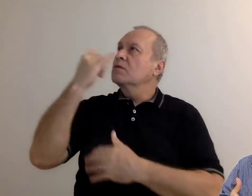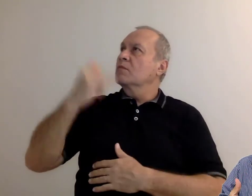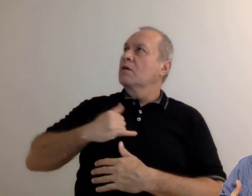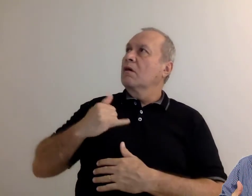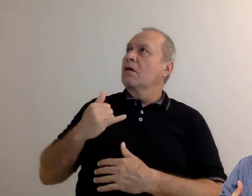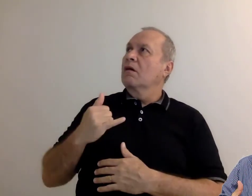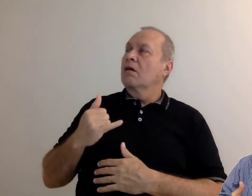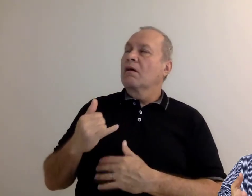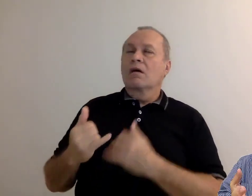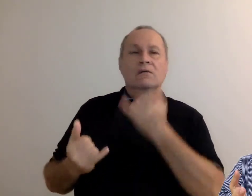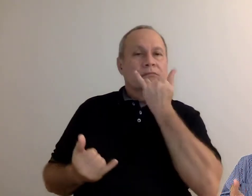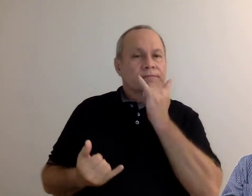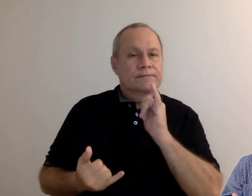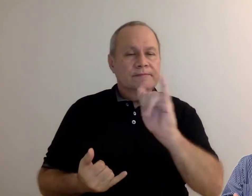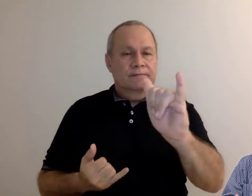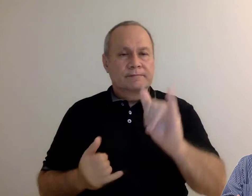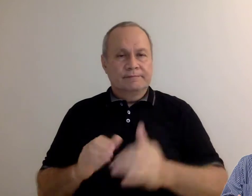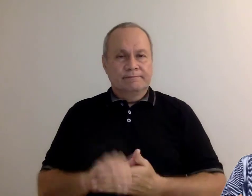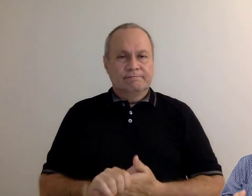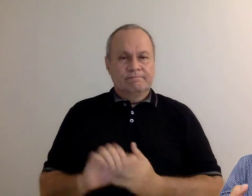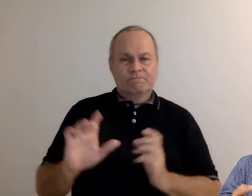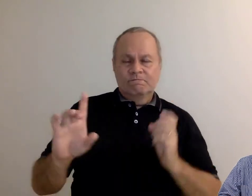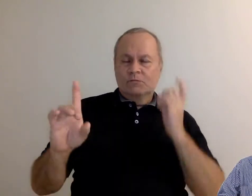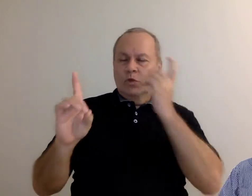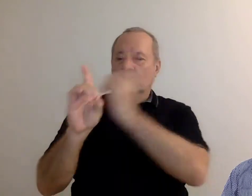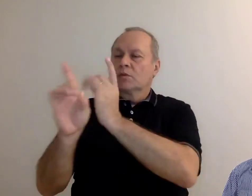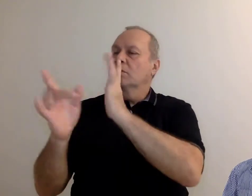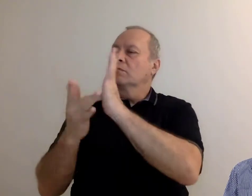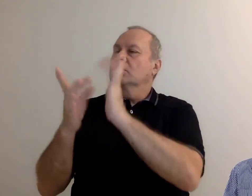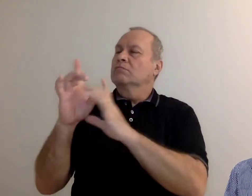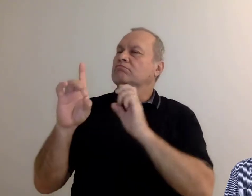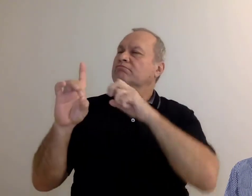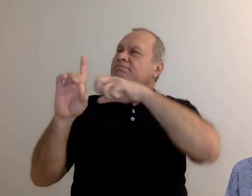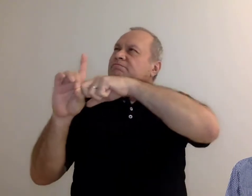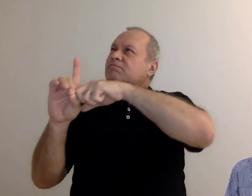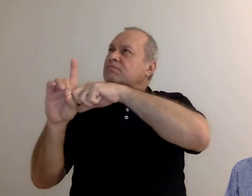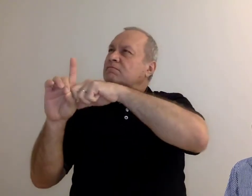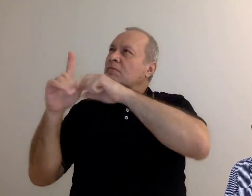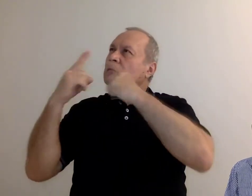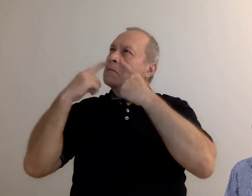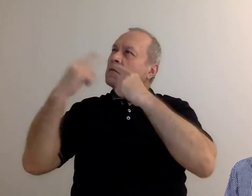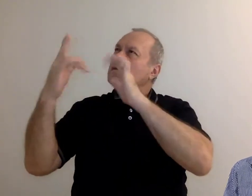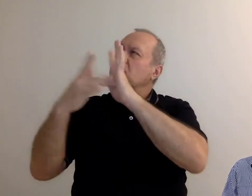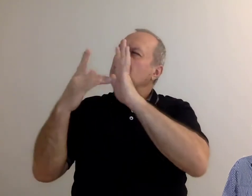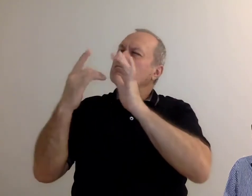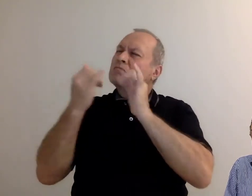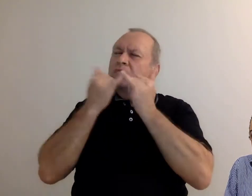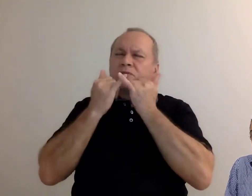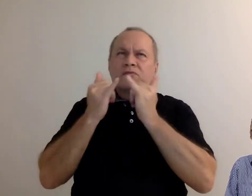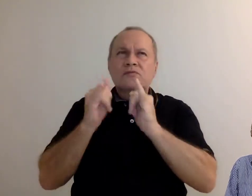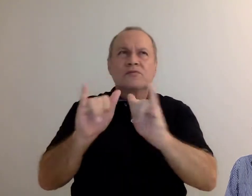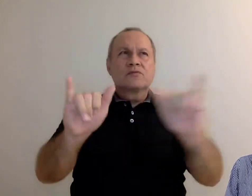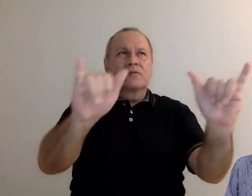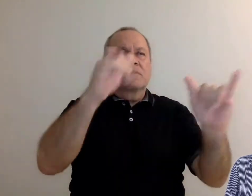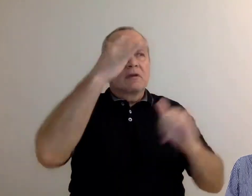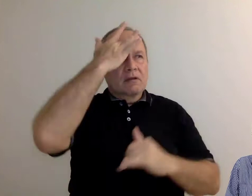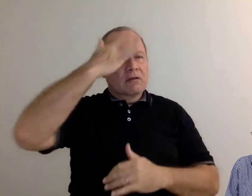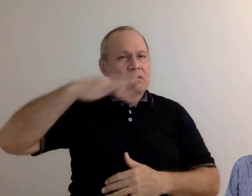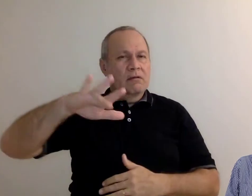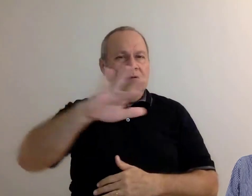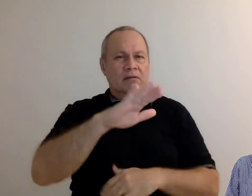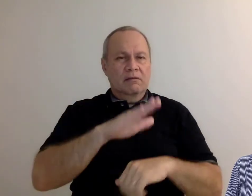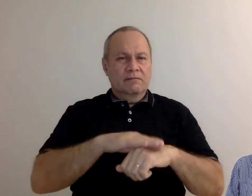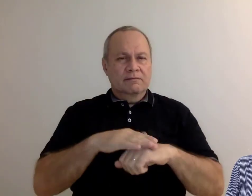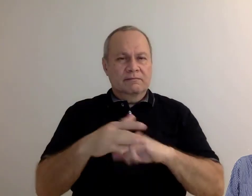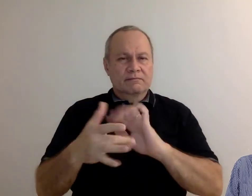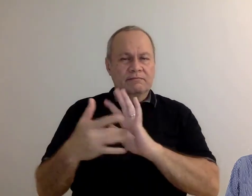subimos o Calvário, o que nós vemos ali é a expressão maior do perdão de Deus para conosco, e Ele mesmo nos ensinando